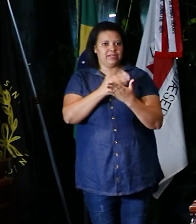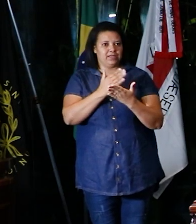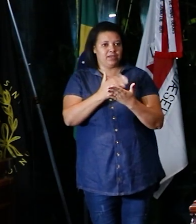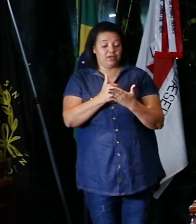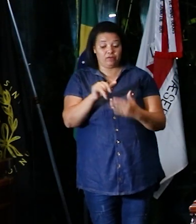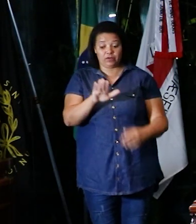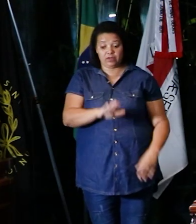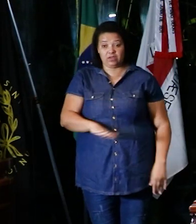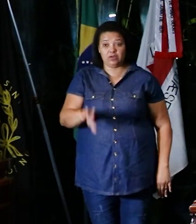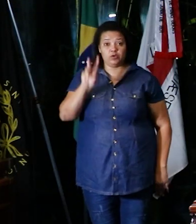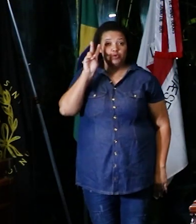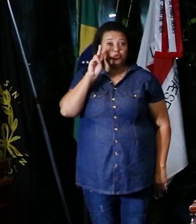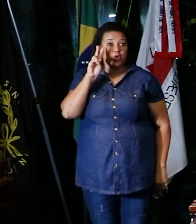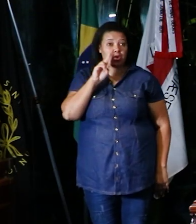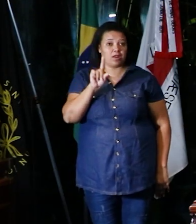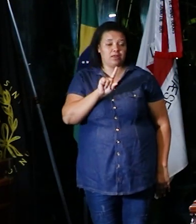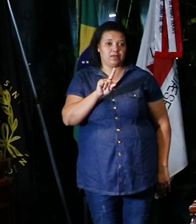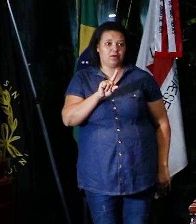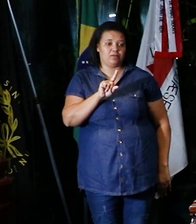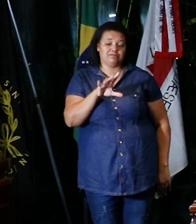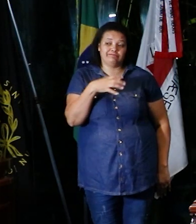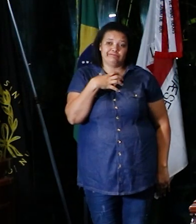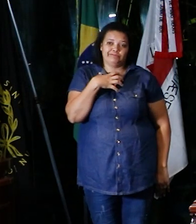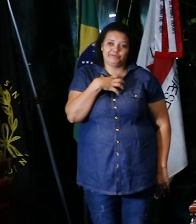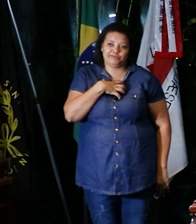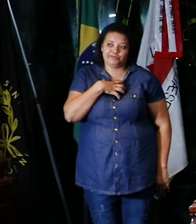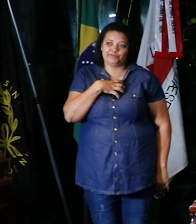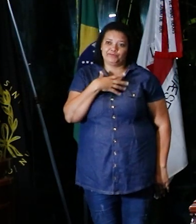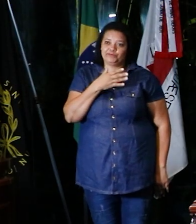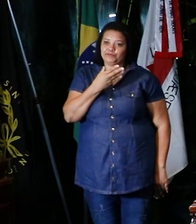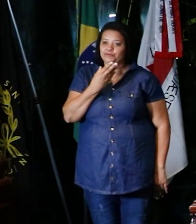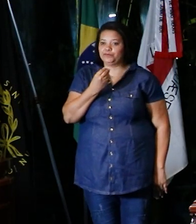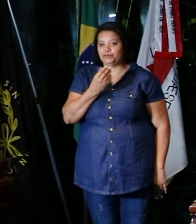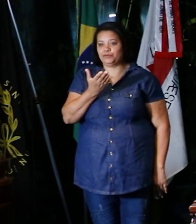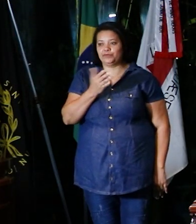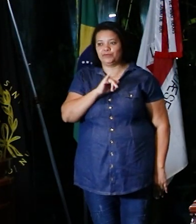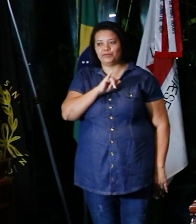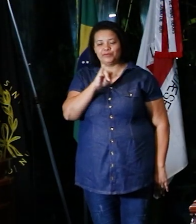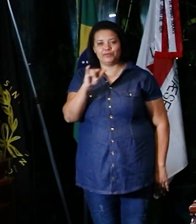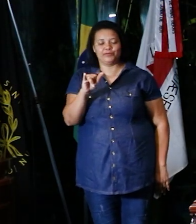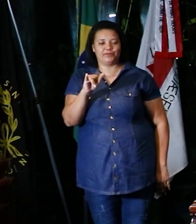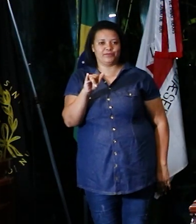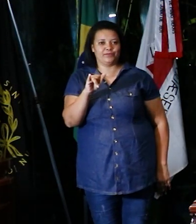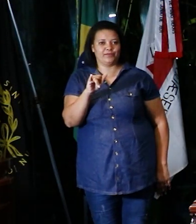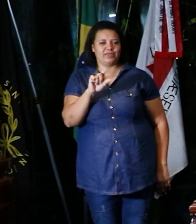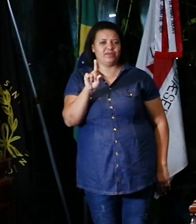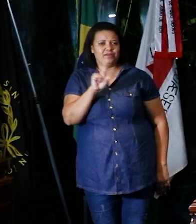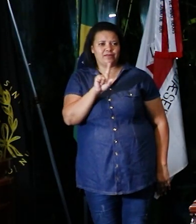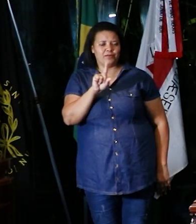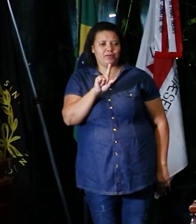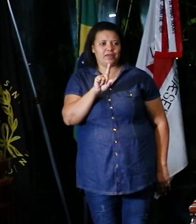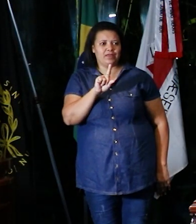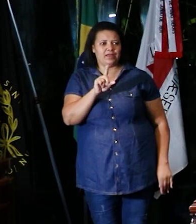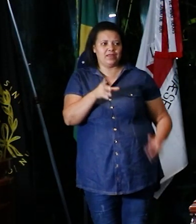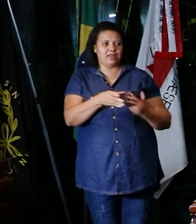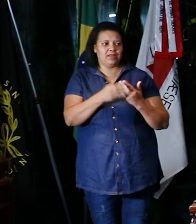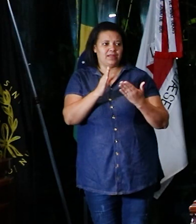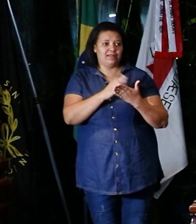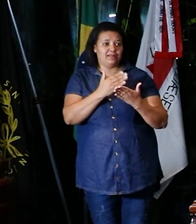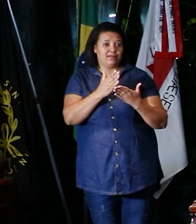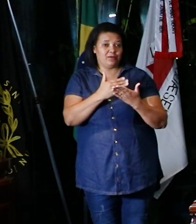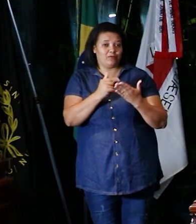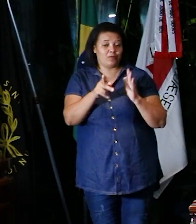grande história infantil. Eu sinto muito dizer isso, né? Mas não é.